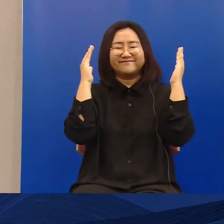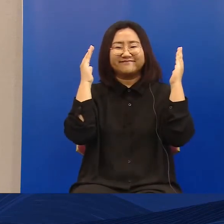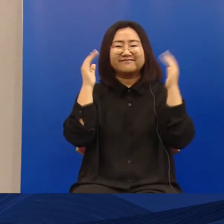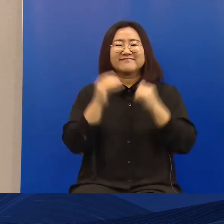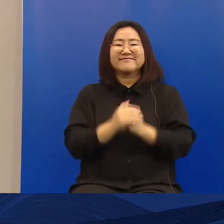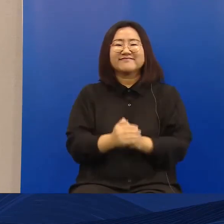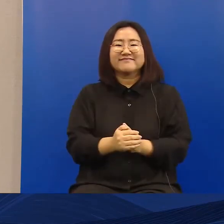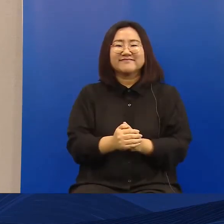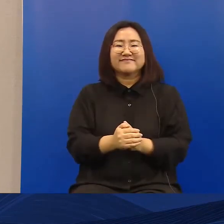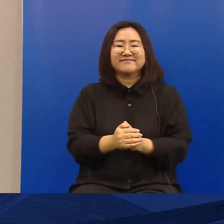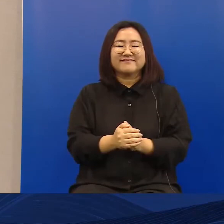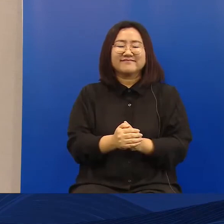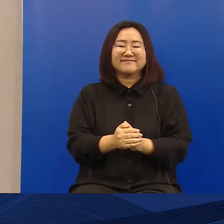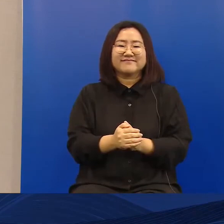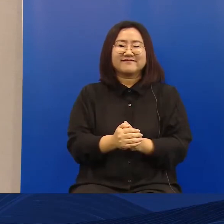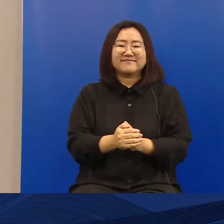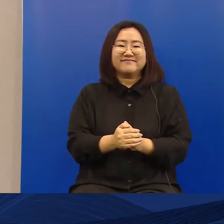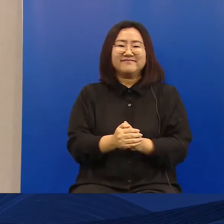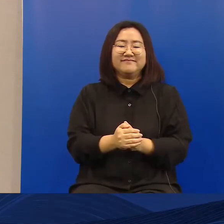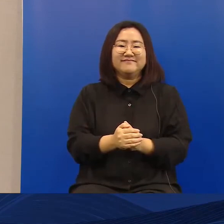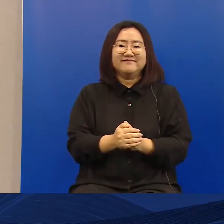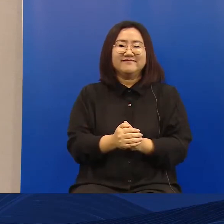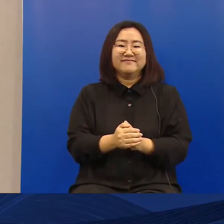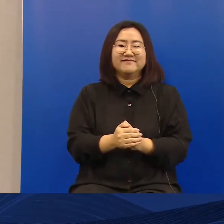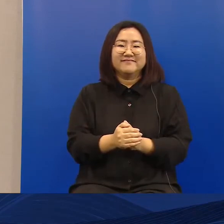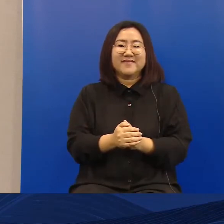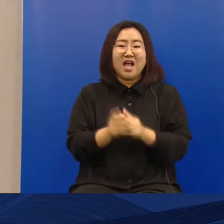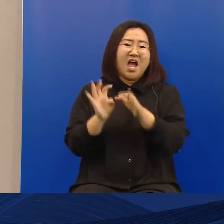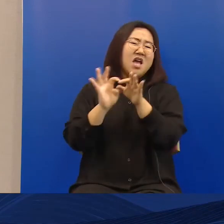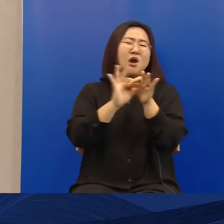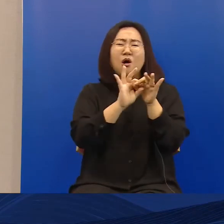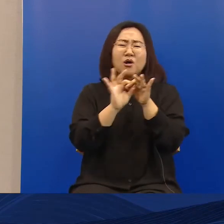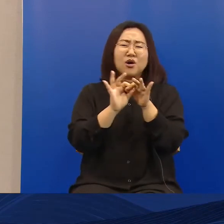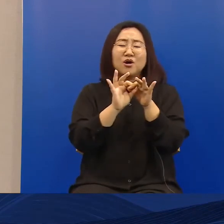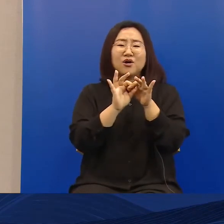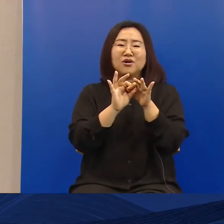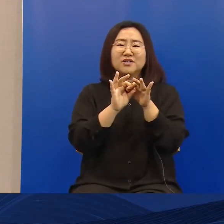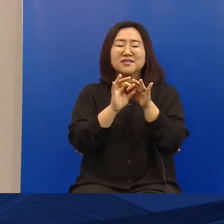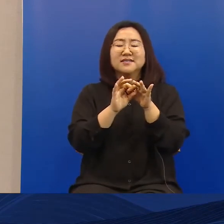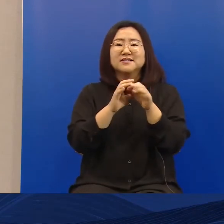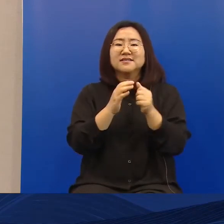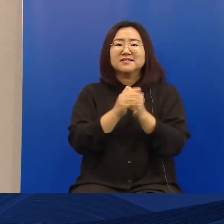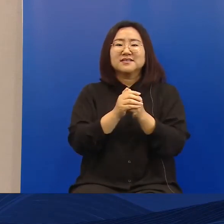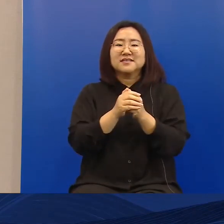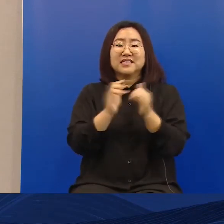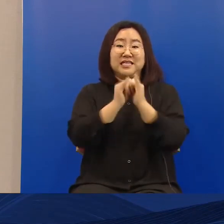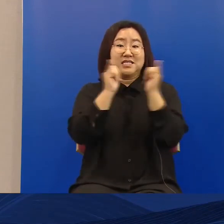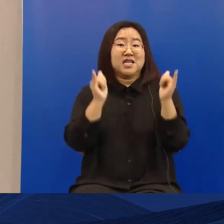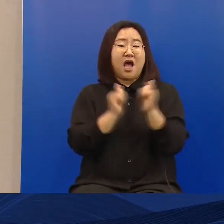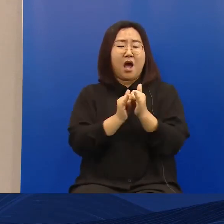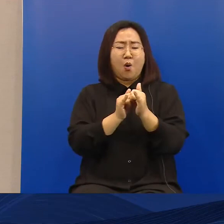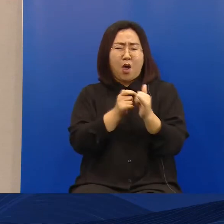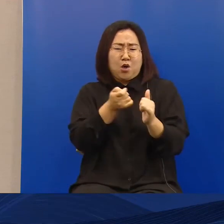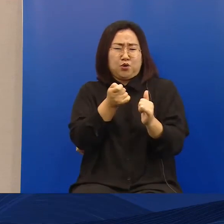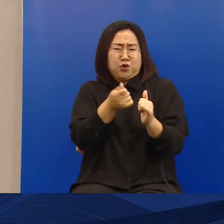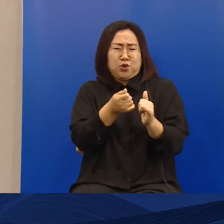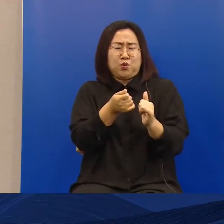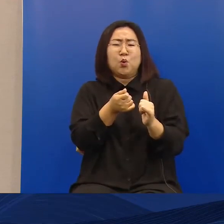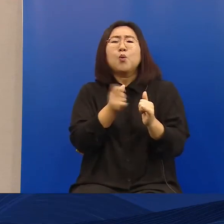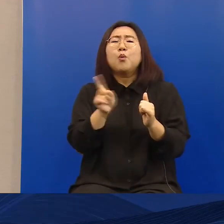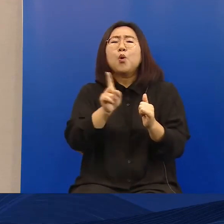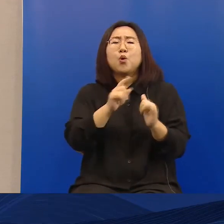부탁드리겠습니다. 네, 조금 전 연결 상황을 통해서 그만큼 이 사회를 이루는 최소